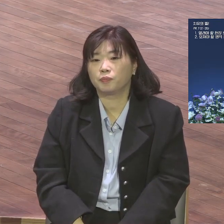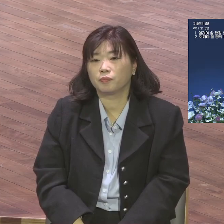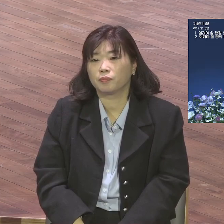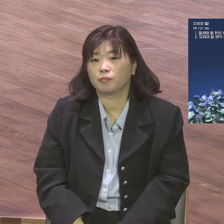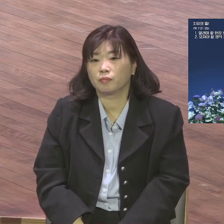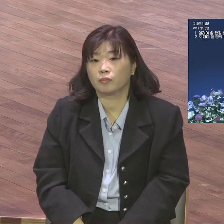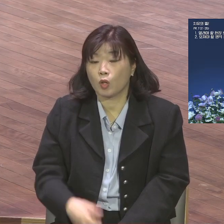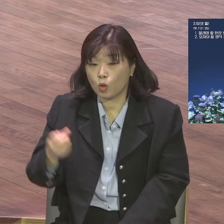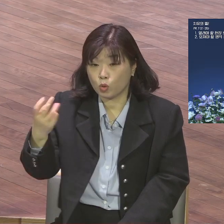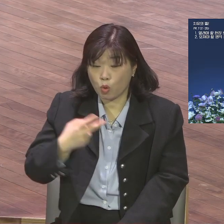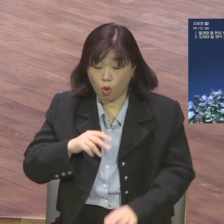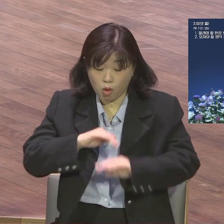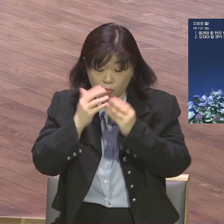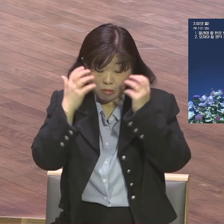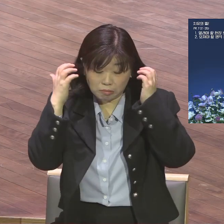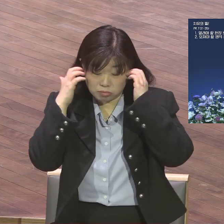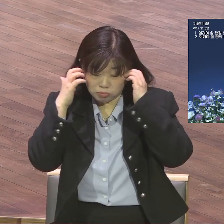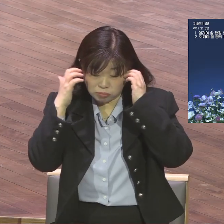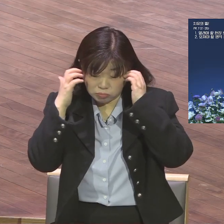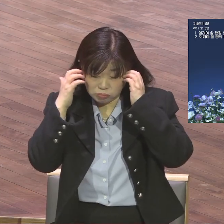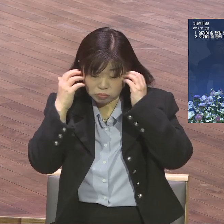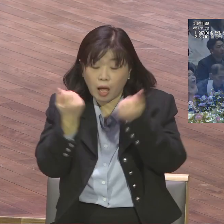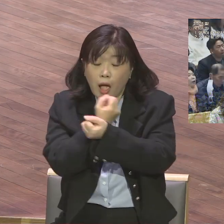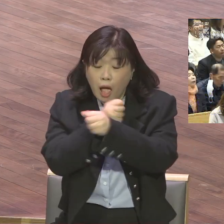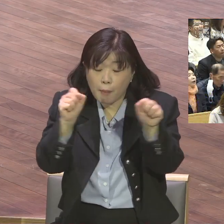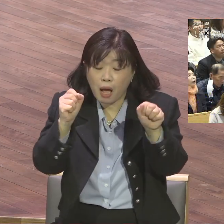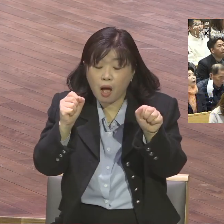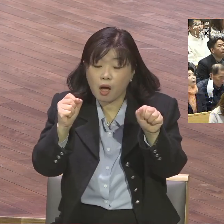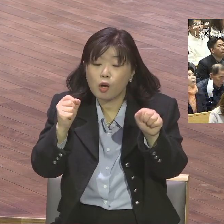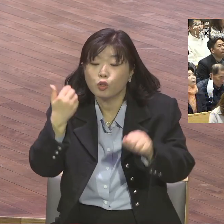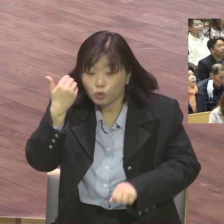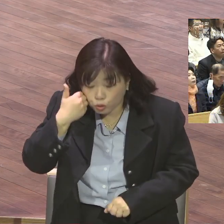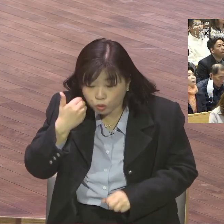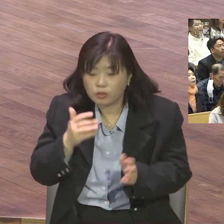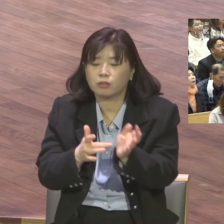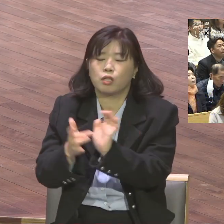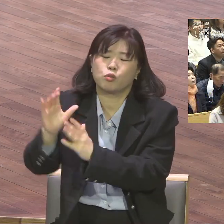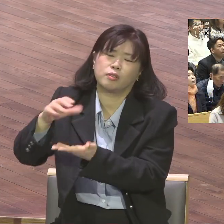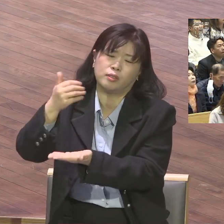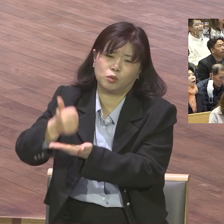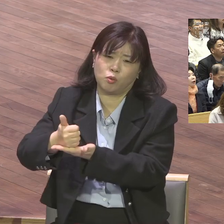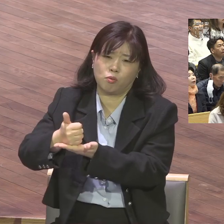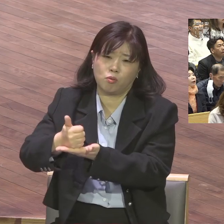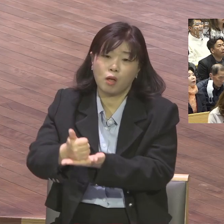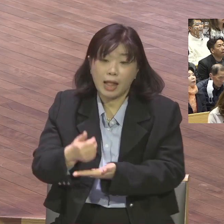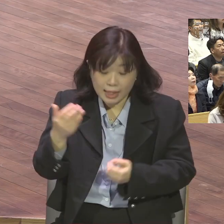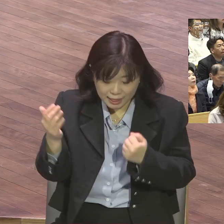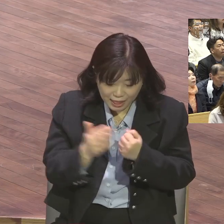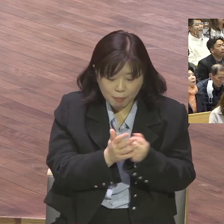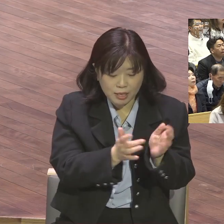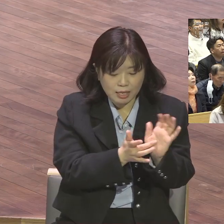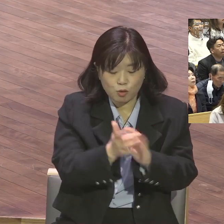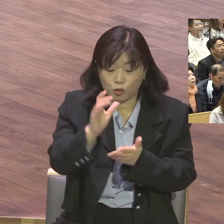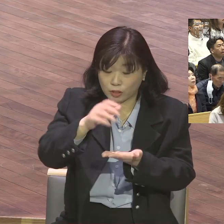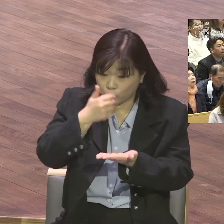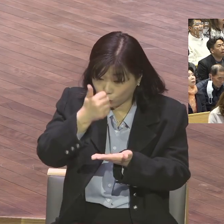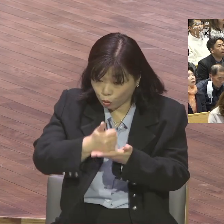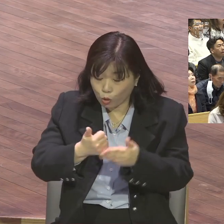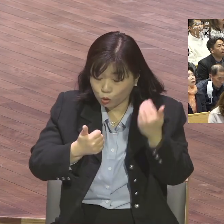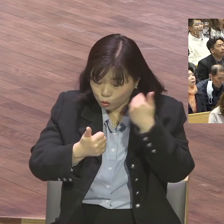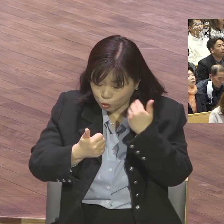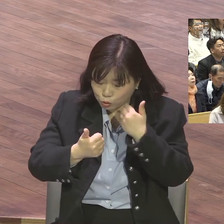모든 고통에서 다 해방시켜주기 위해서 예수가 오셨다. 그게 선지자 세상 왕이란 말이에요. 인생 모든 문제